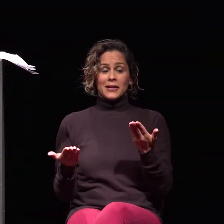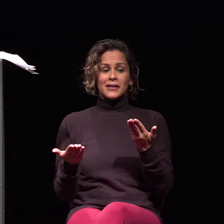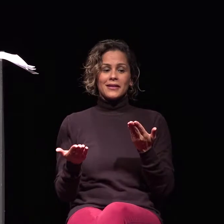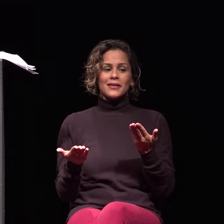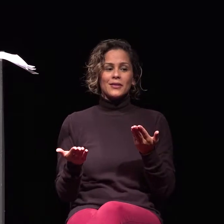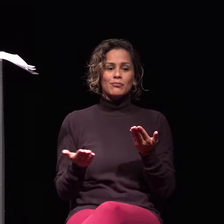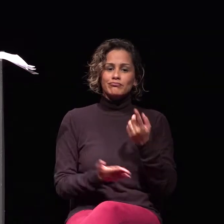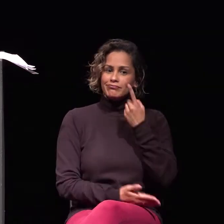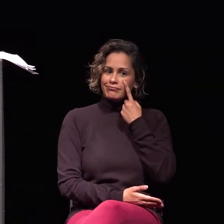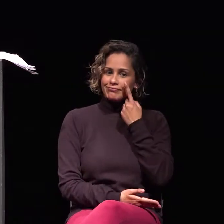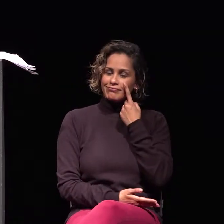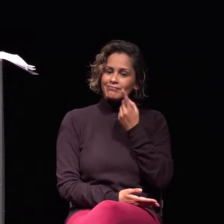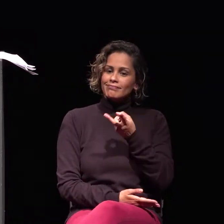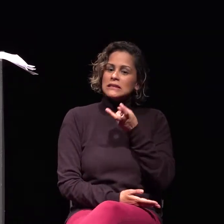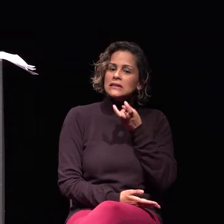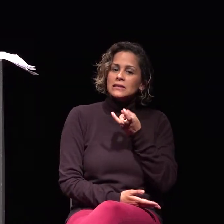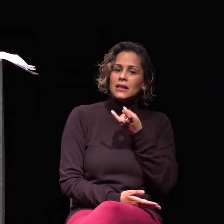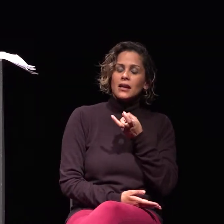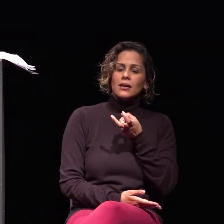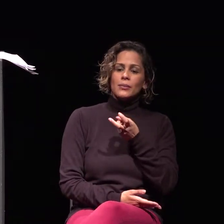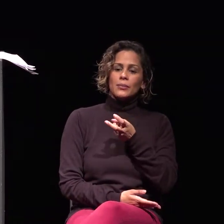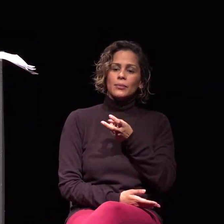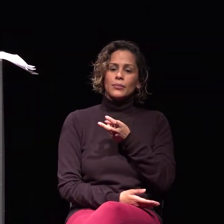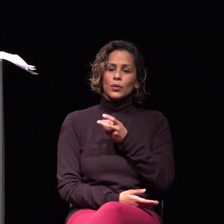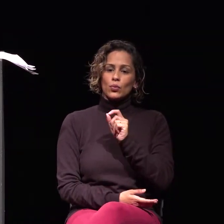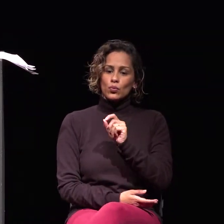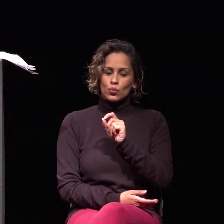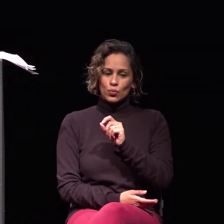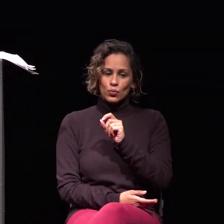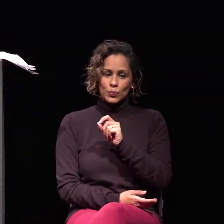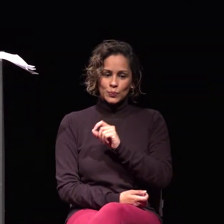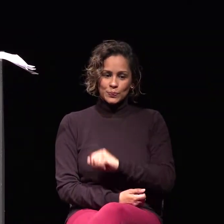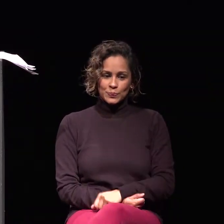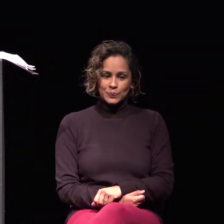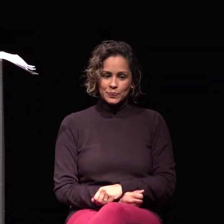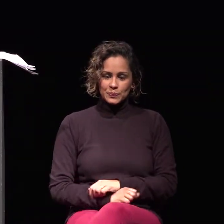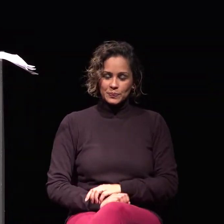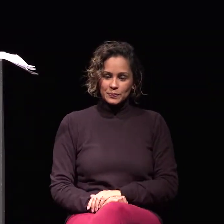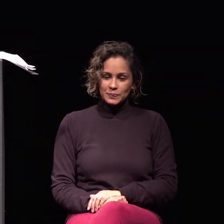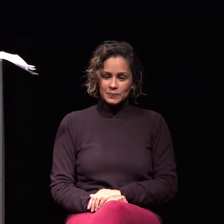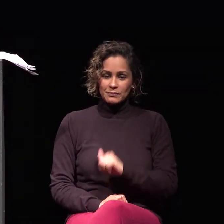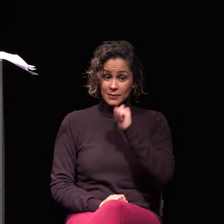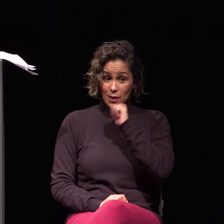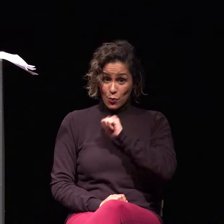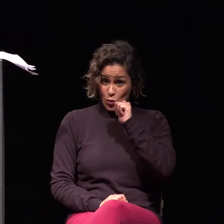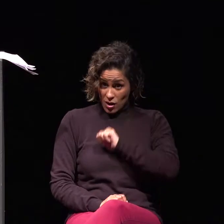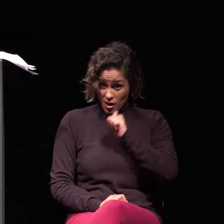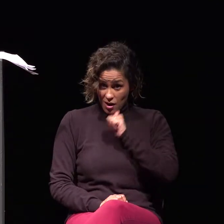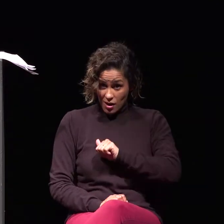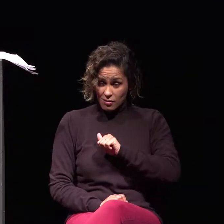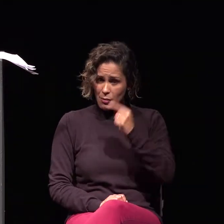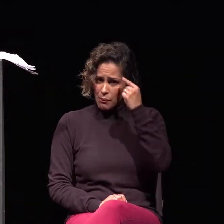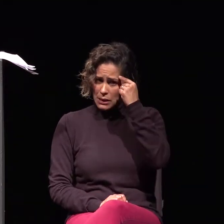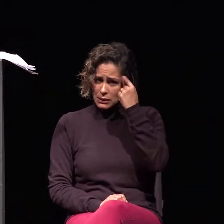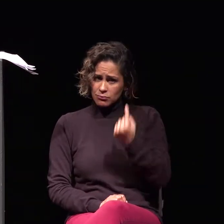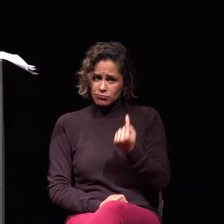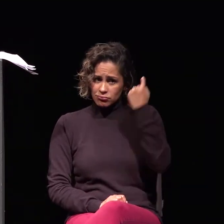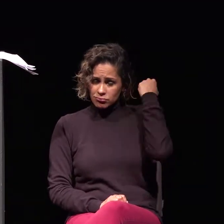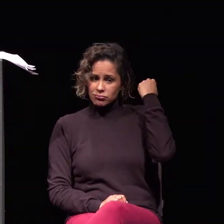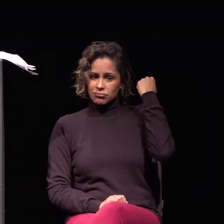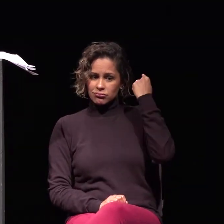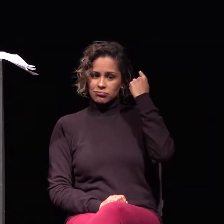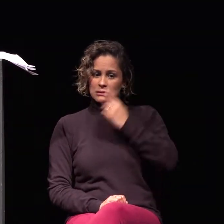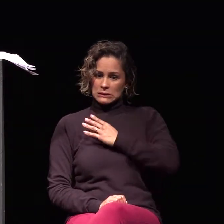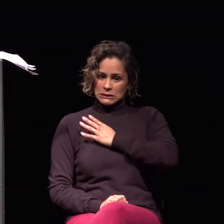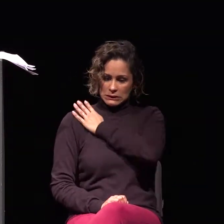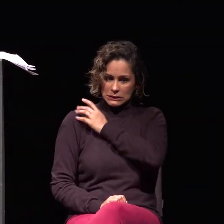a gente vê que as mulheres, se a gente for trazer a real participação das mulheres, nós temos que trazer